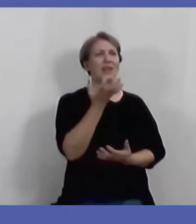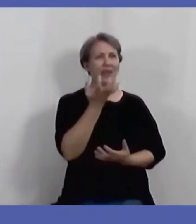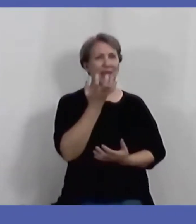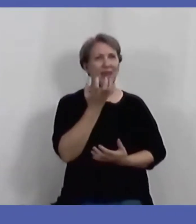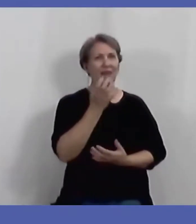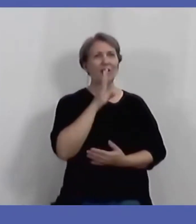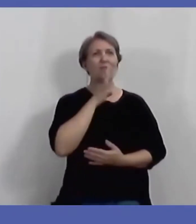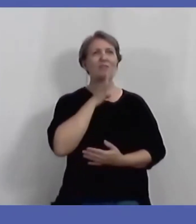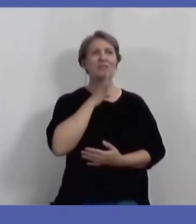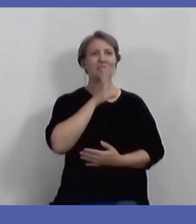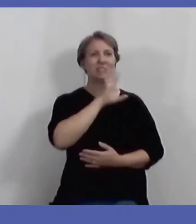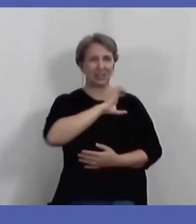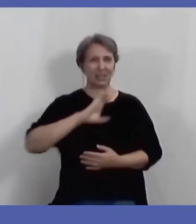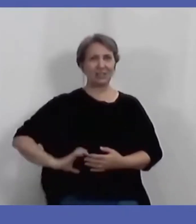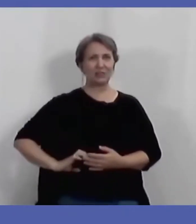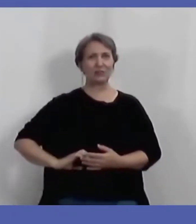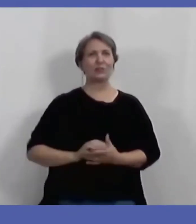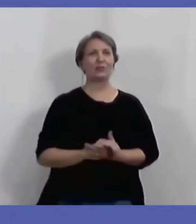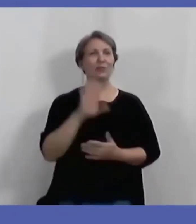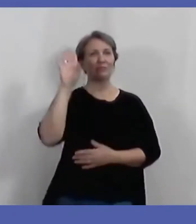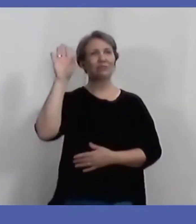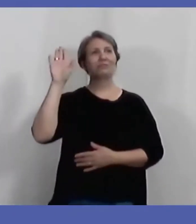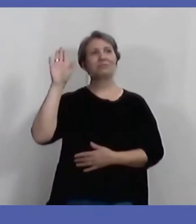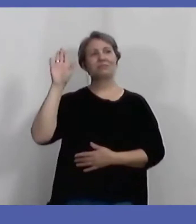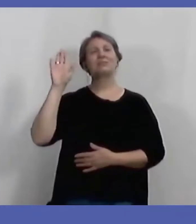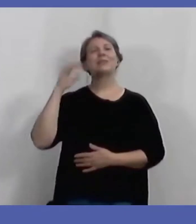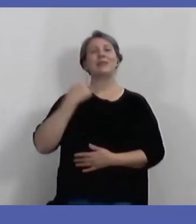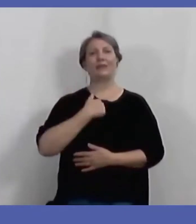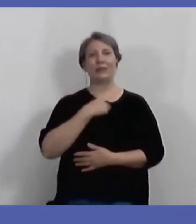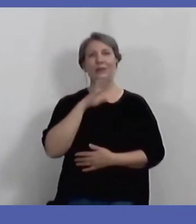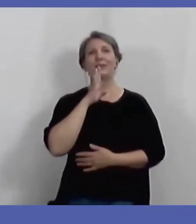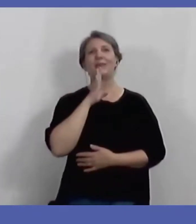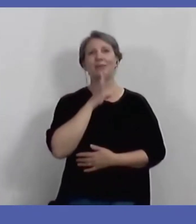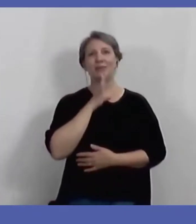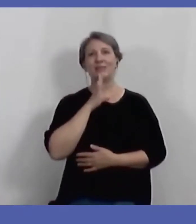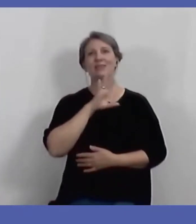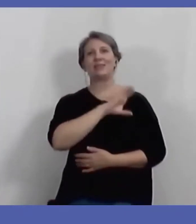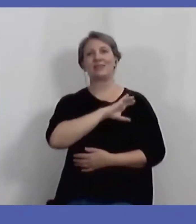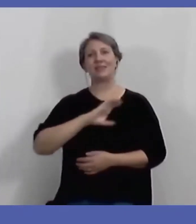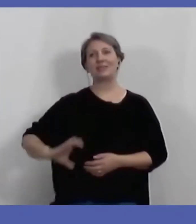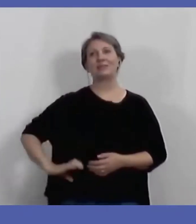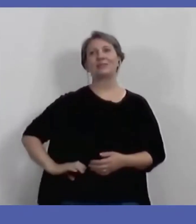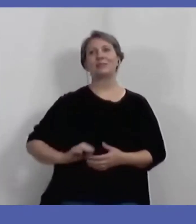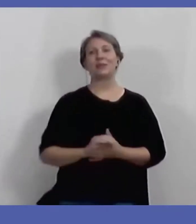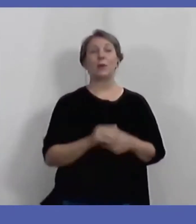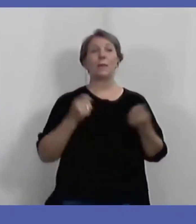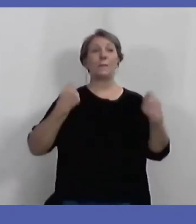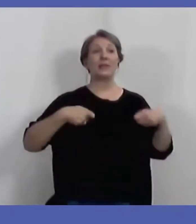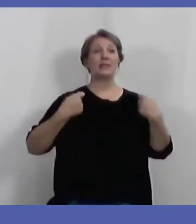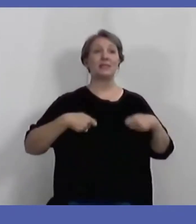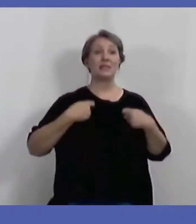Então, você tem que ir para a igreja. Não só, né, esse material tudo